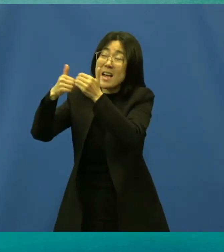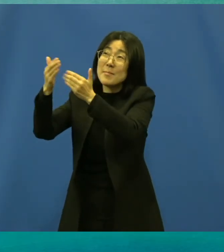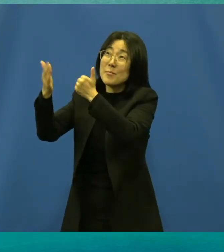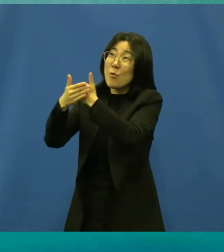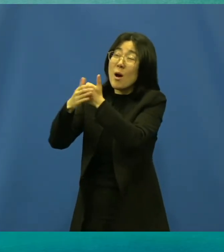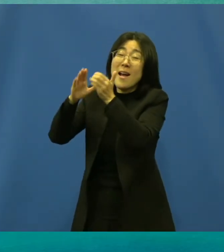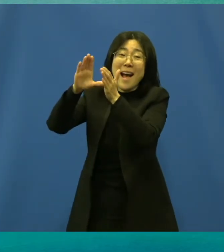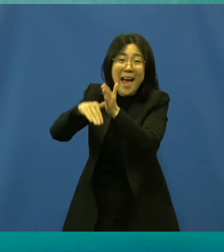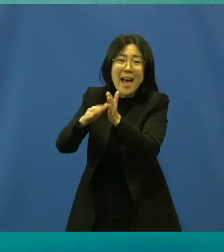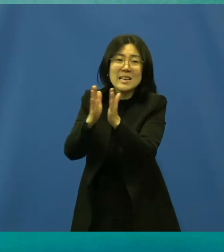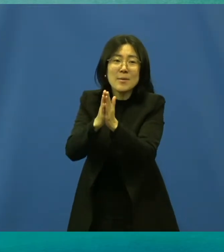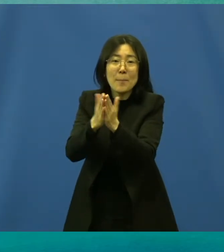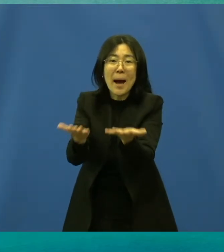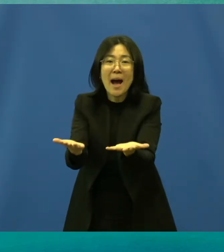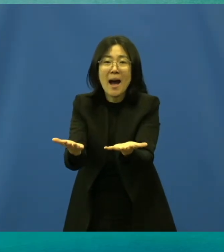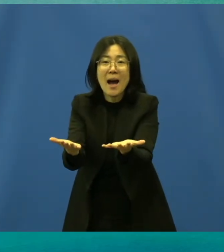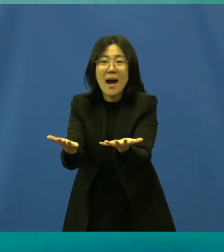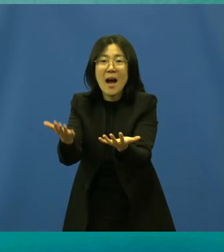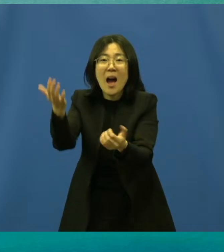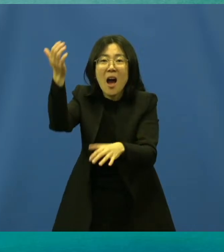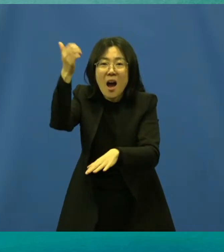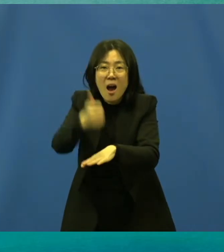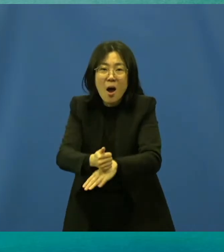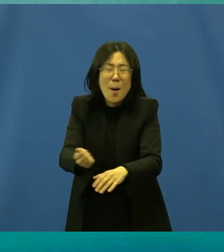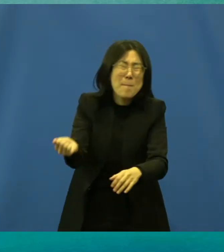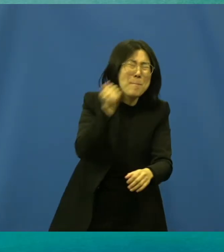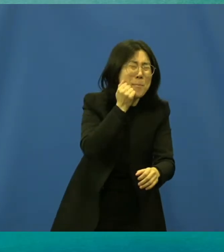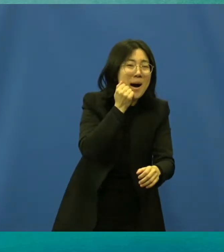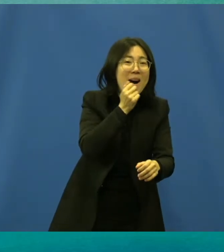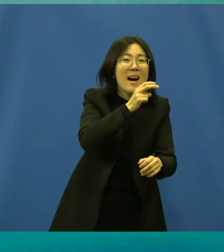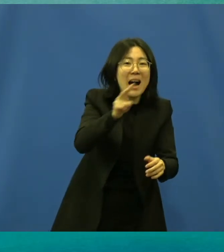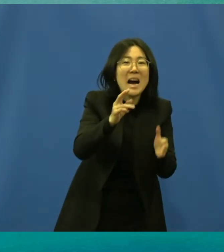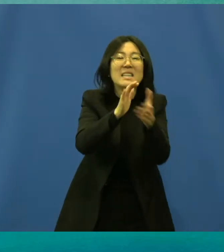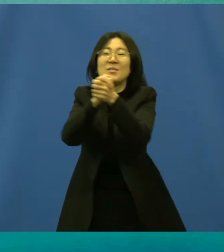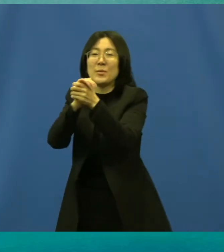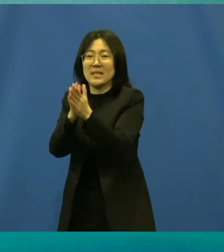근데 여러분, 평안할 때 기도는 힘듭니다.